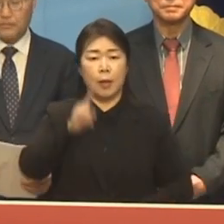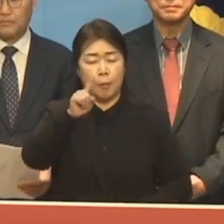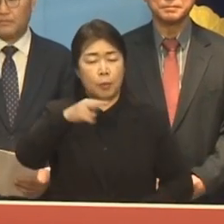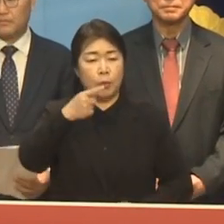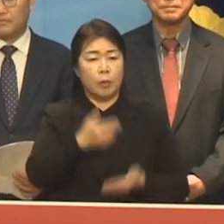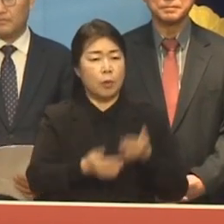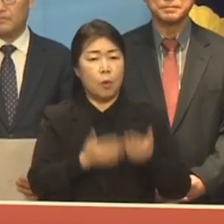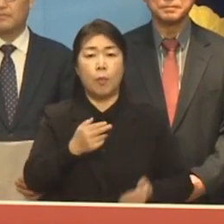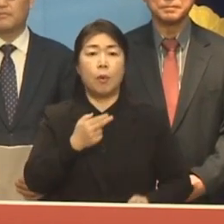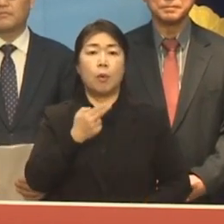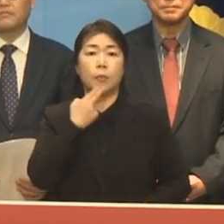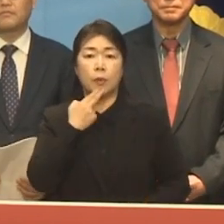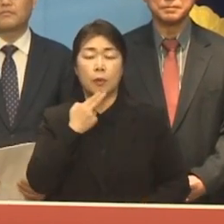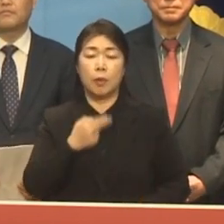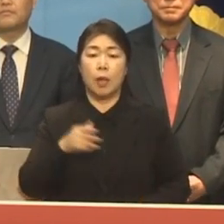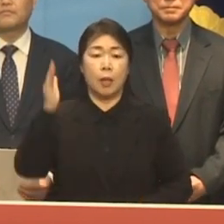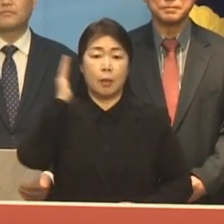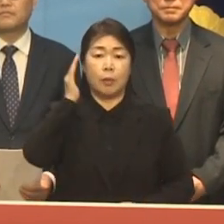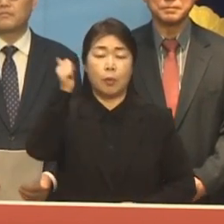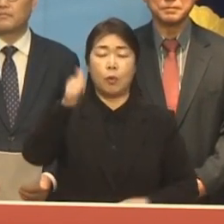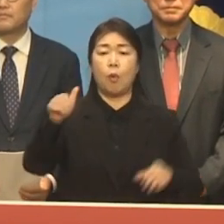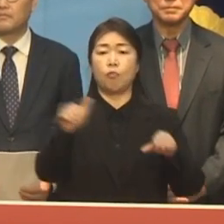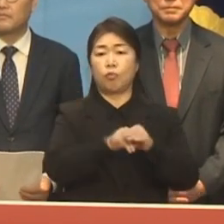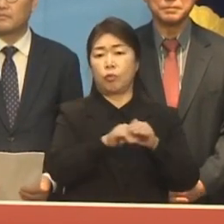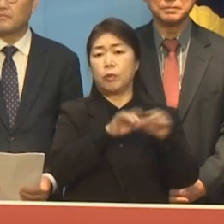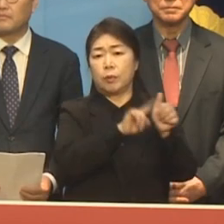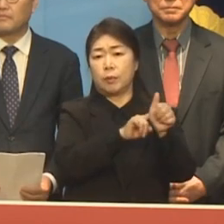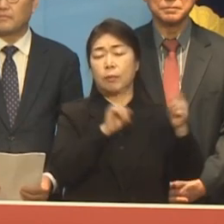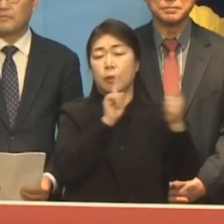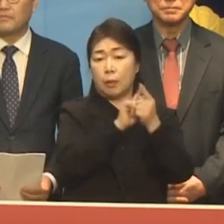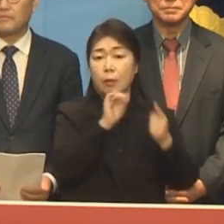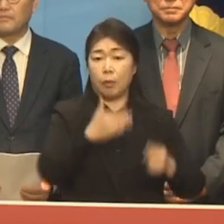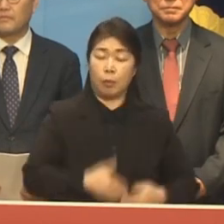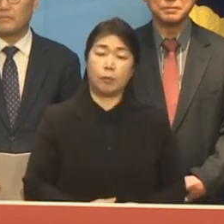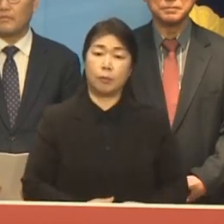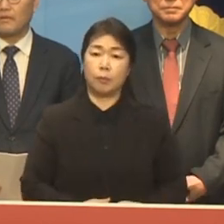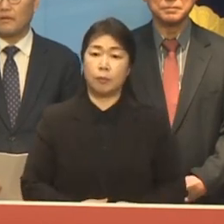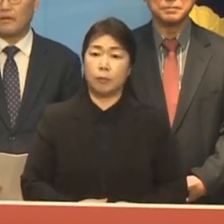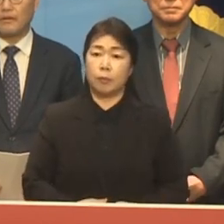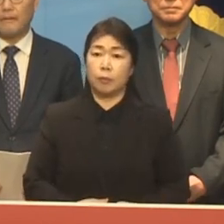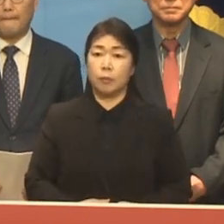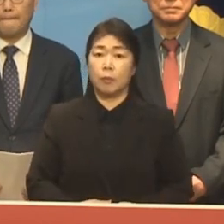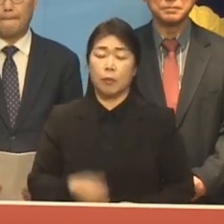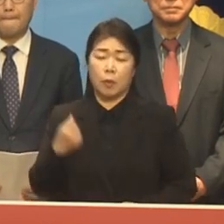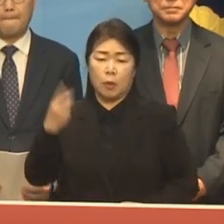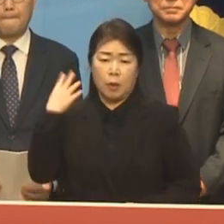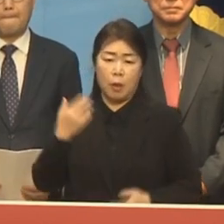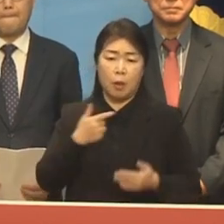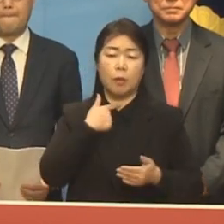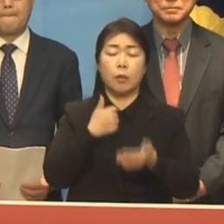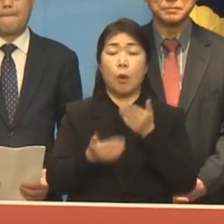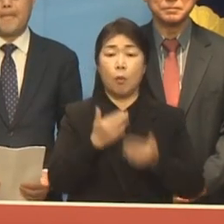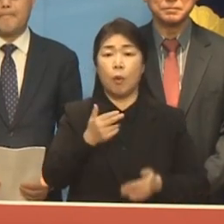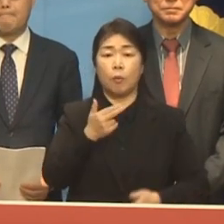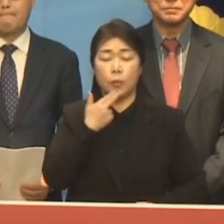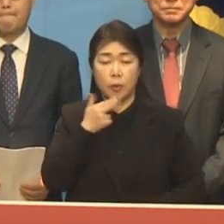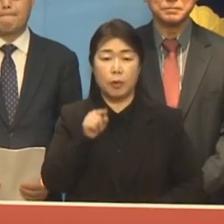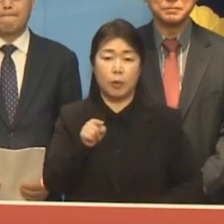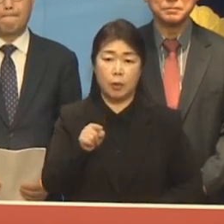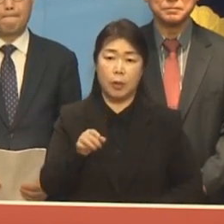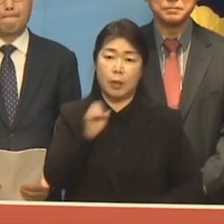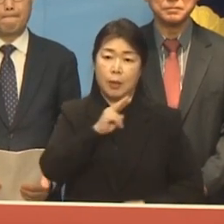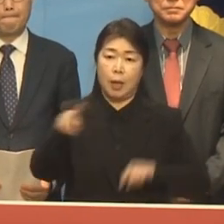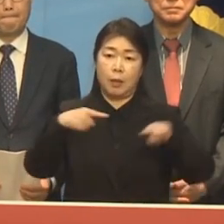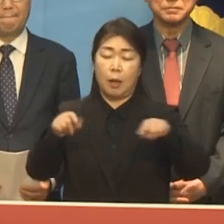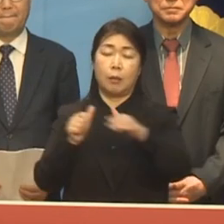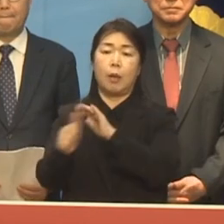경험하지 못했던 대통령 문재인을 만났으며 그동안 경험해보지 못한 야당